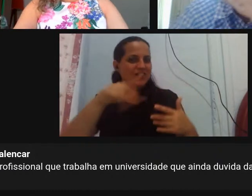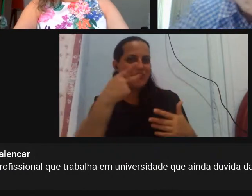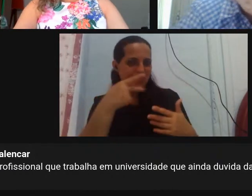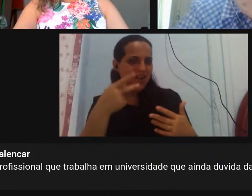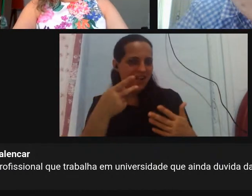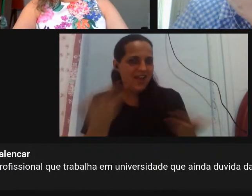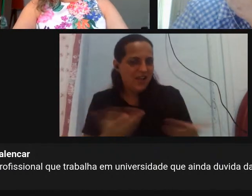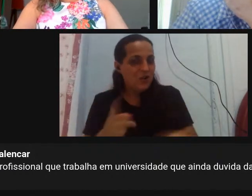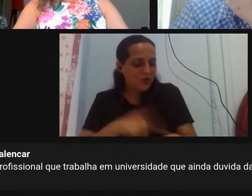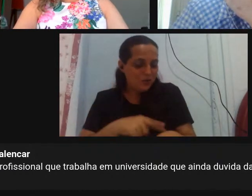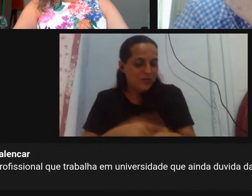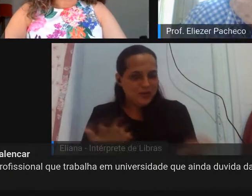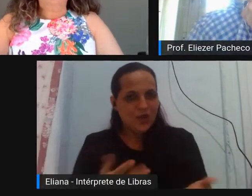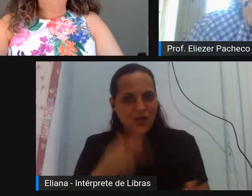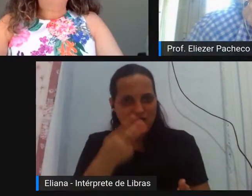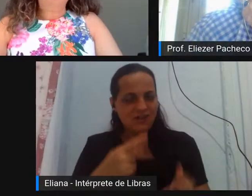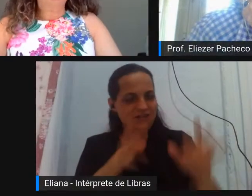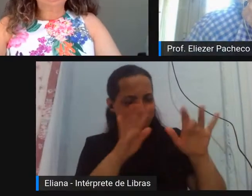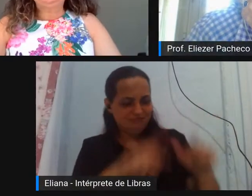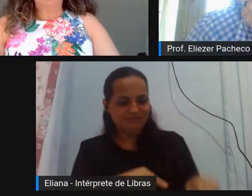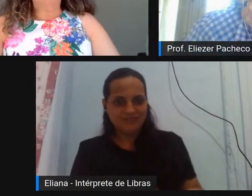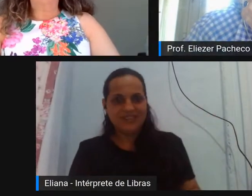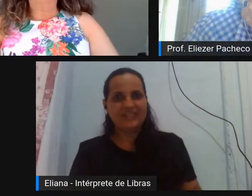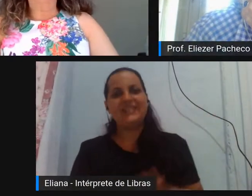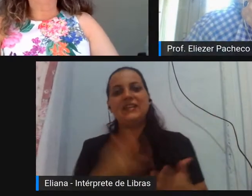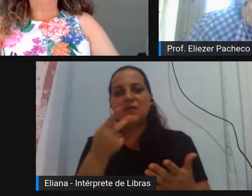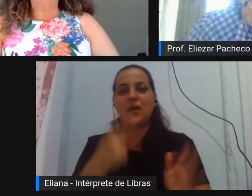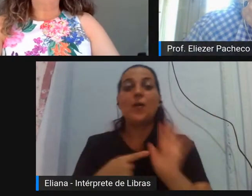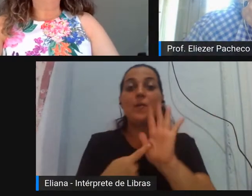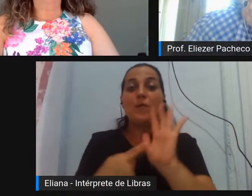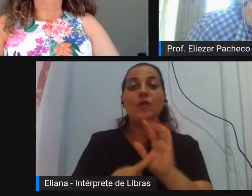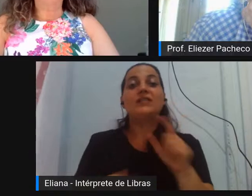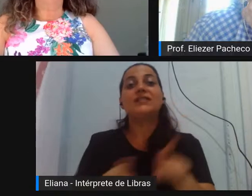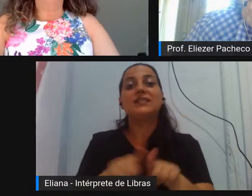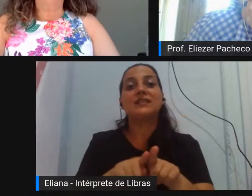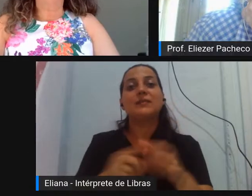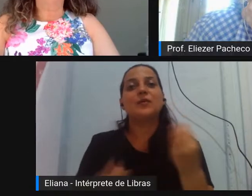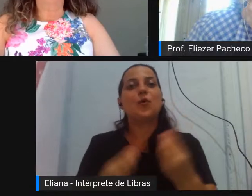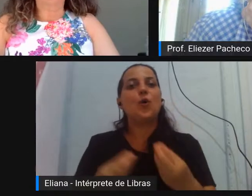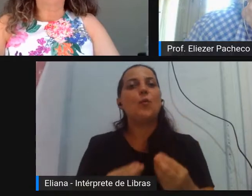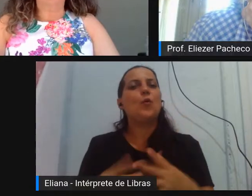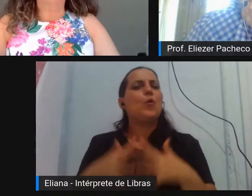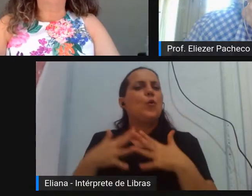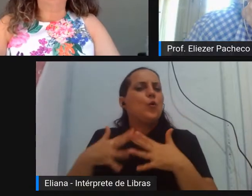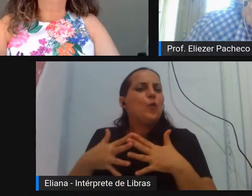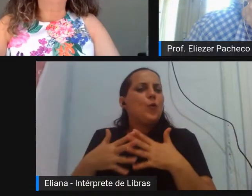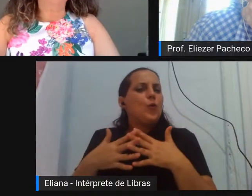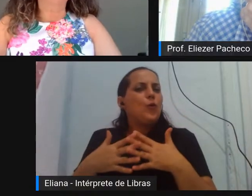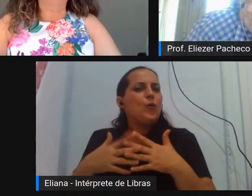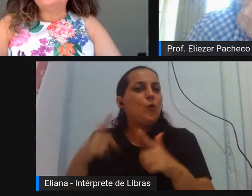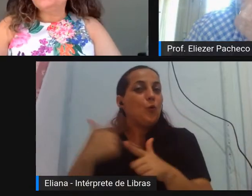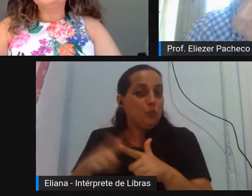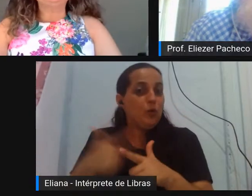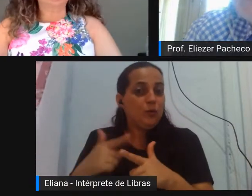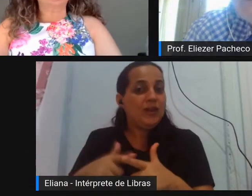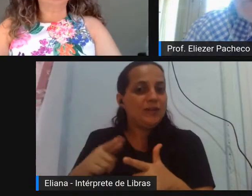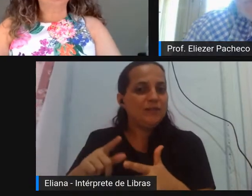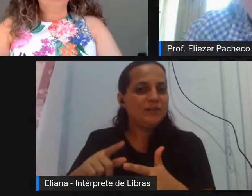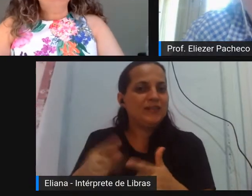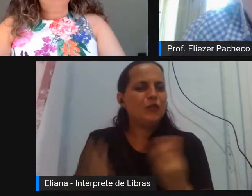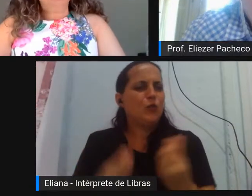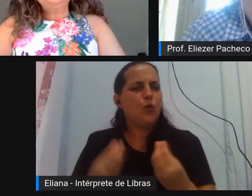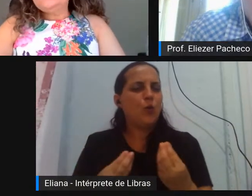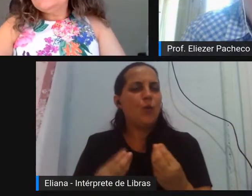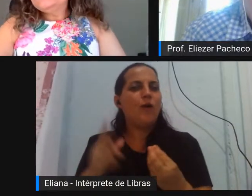esse momento que nós estamos passando, por mostrar um pouco a complexidade, né, por não mostrar a complexidade do que são os institutos